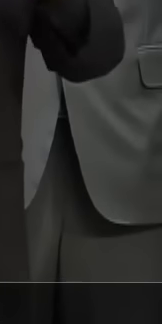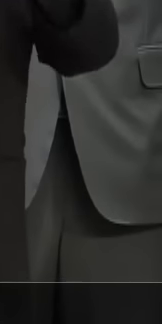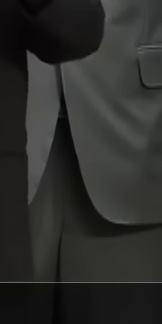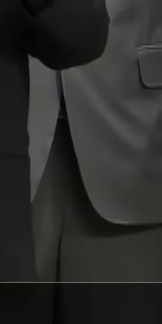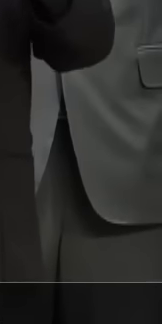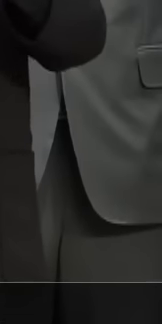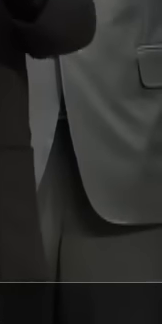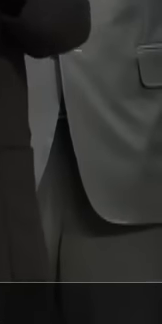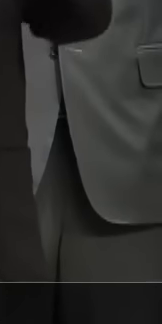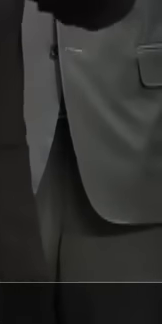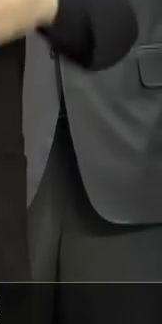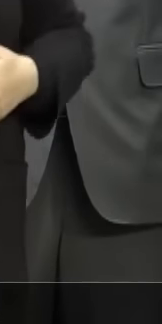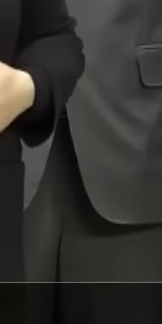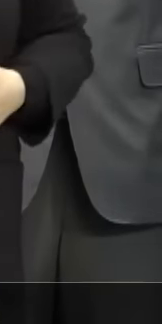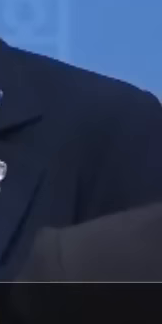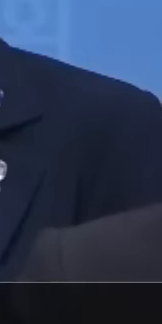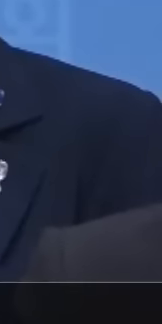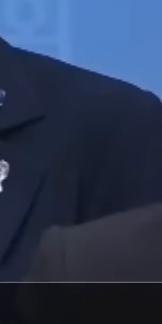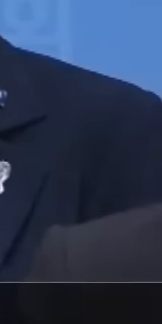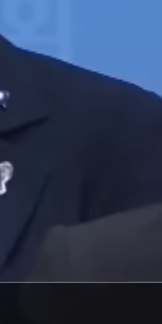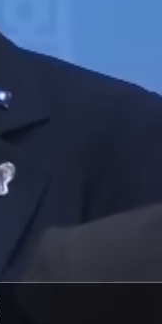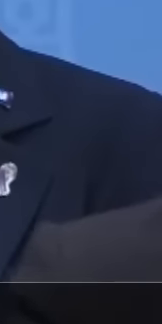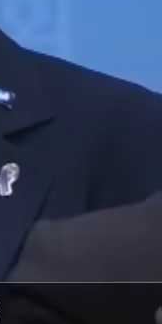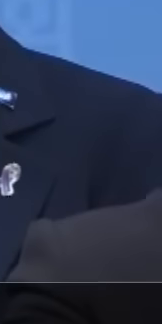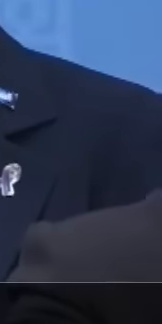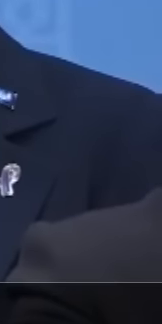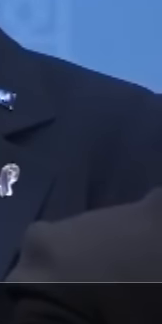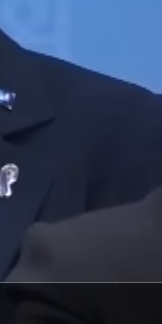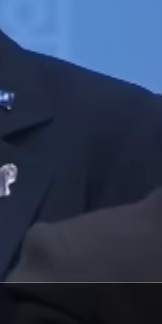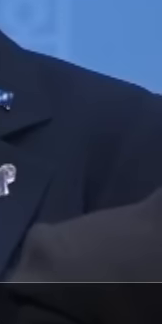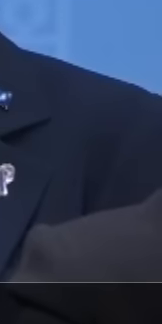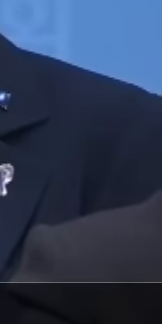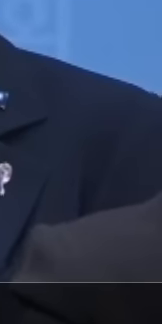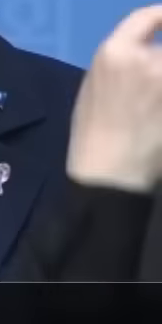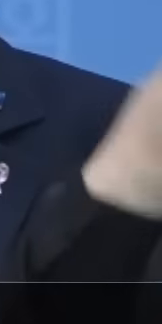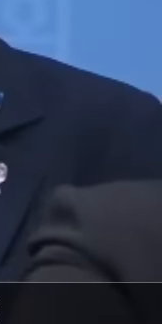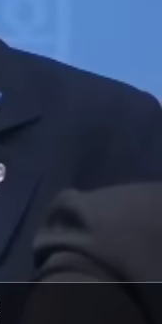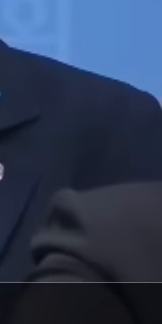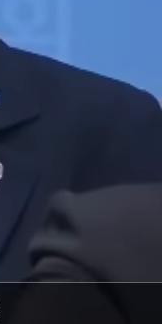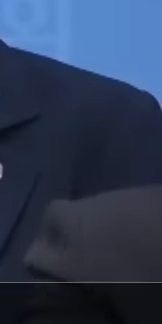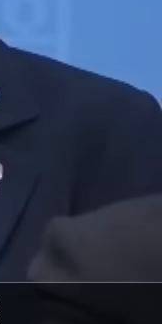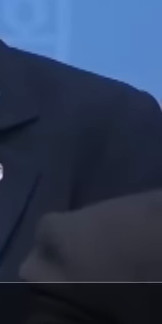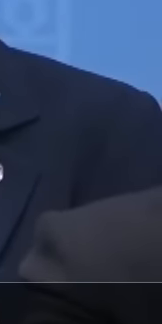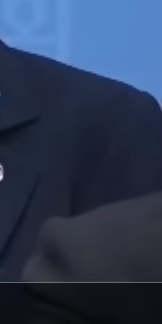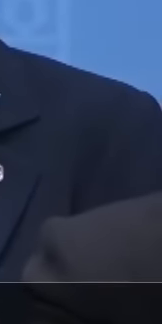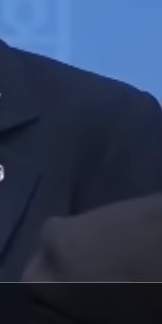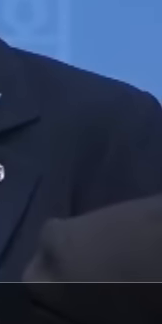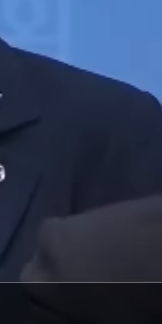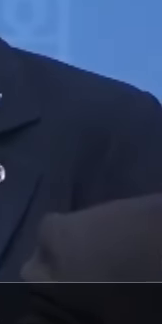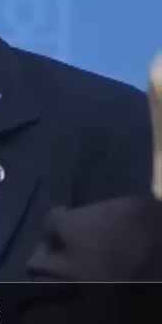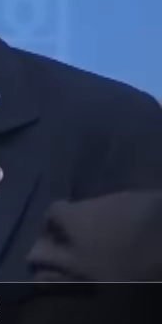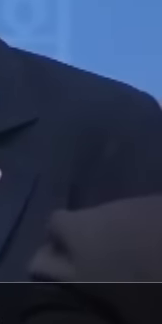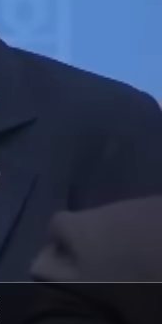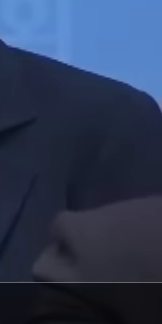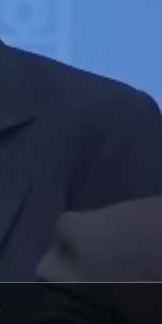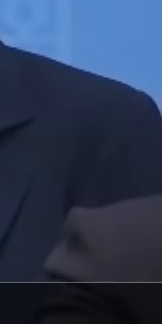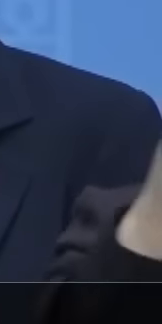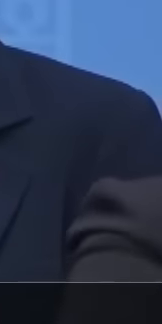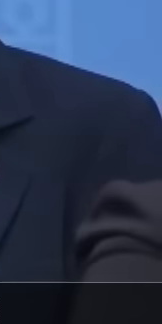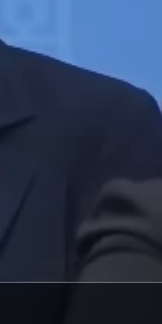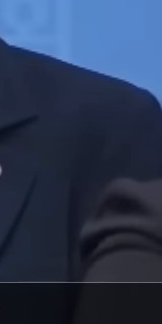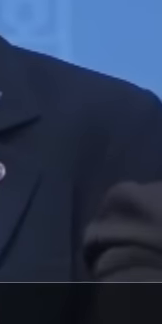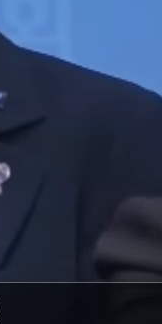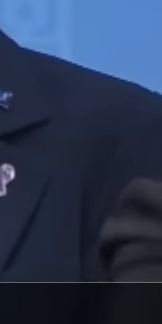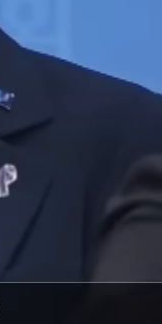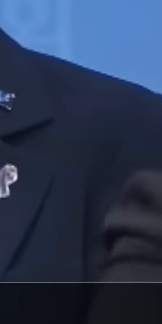평화를 지켜내겠습니다. 다섯째, 기획재정부 개혁에도 힘을 쏟겠습니다. 기재부는